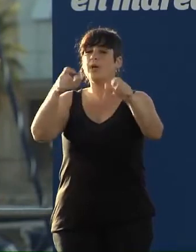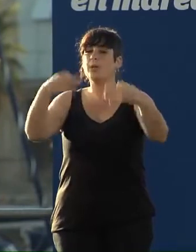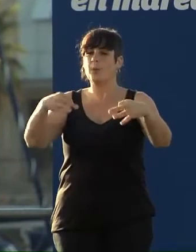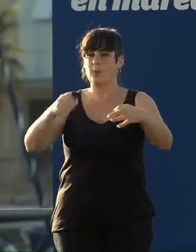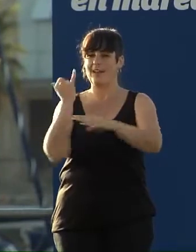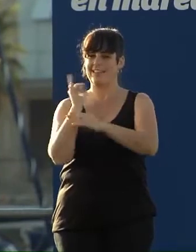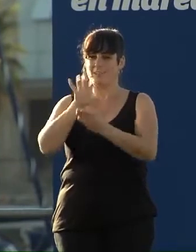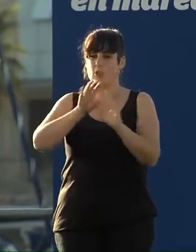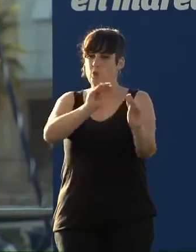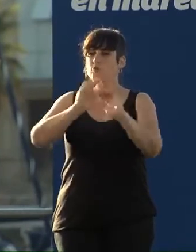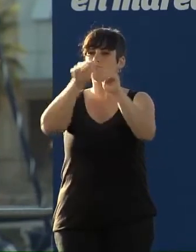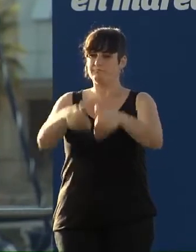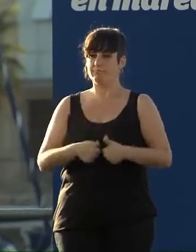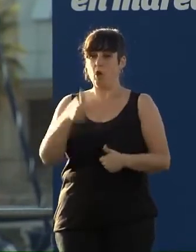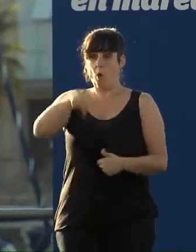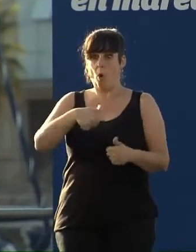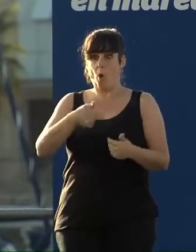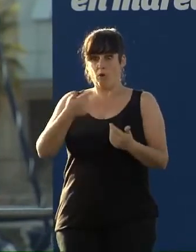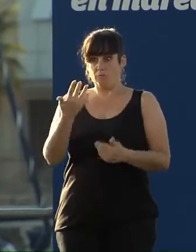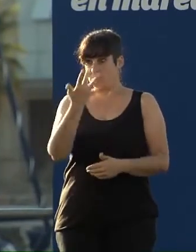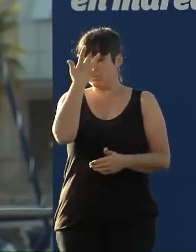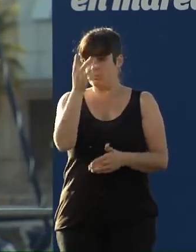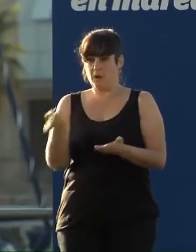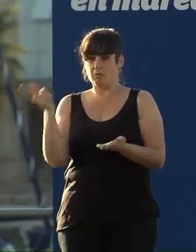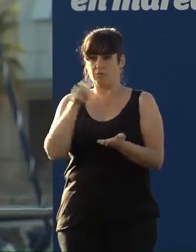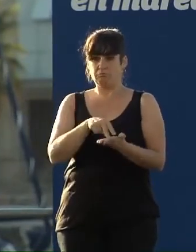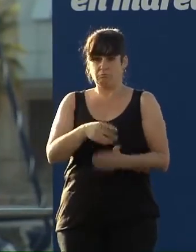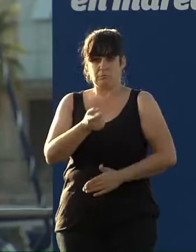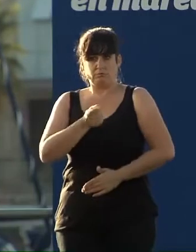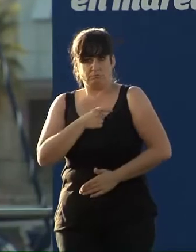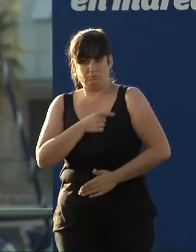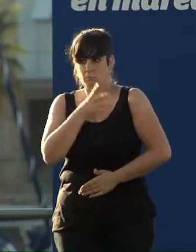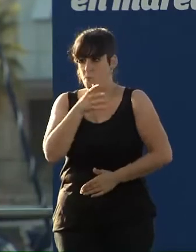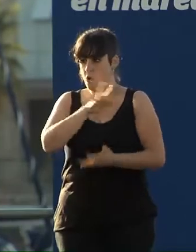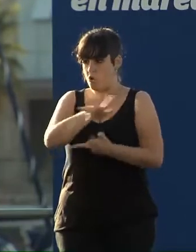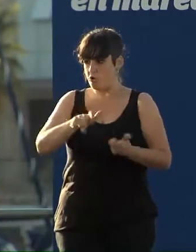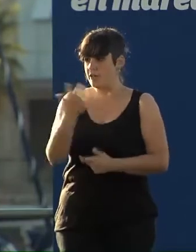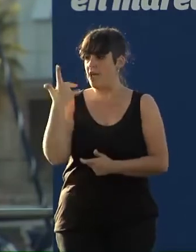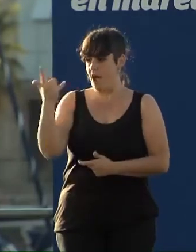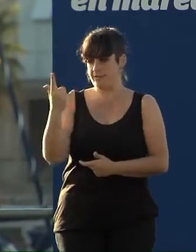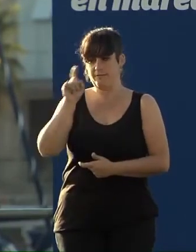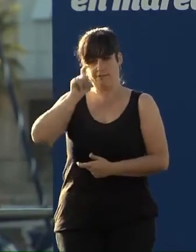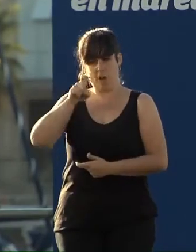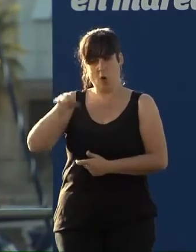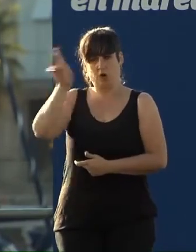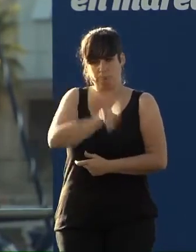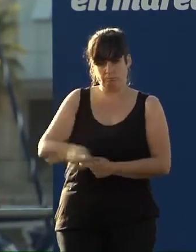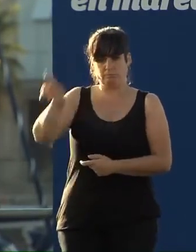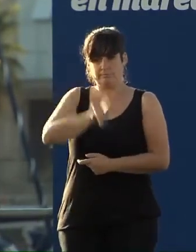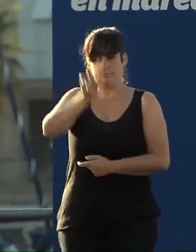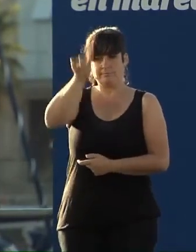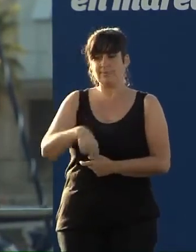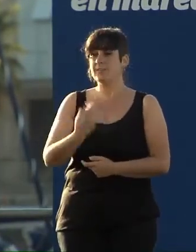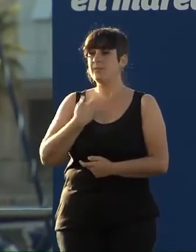parati sobresaltados con una no repetida por feijó yotra vez